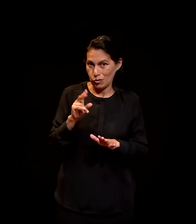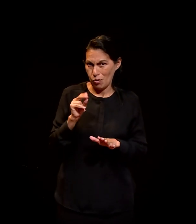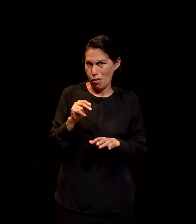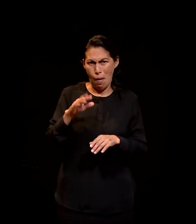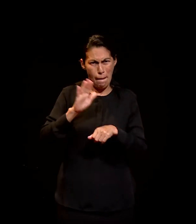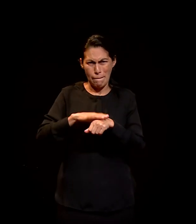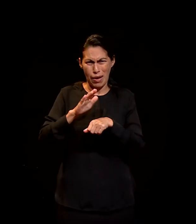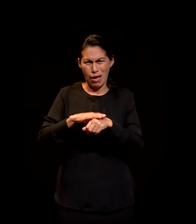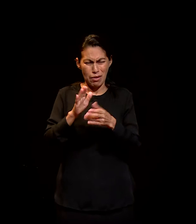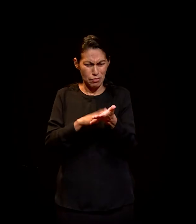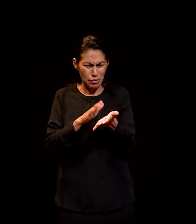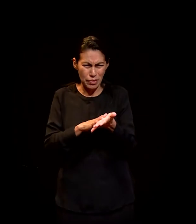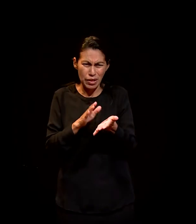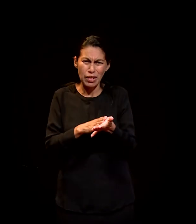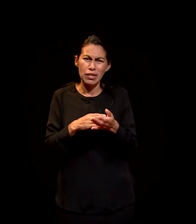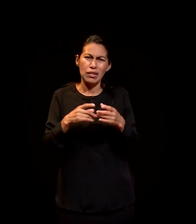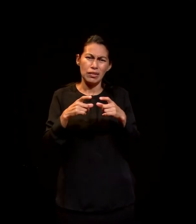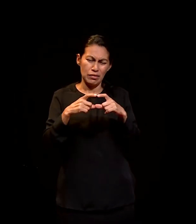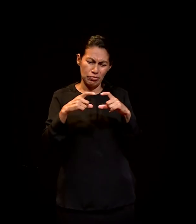educación